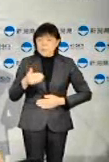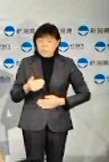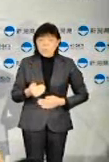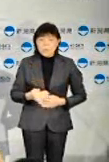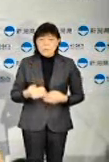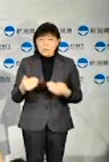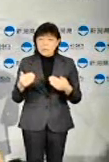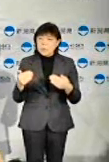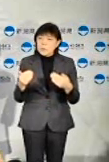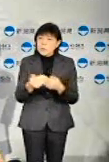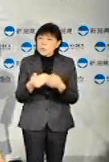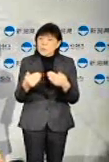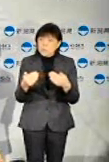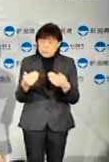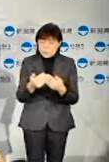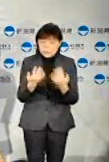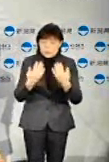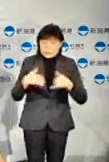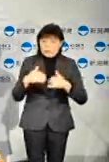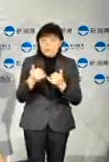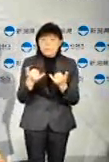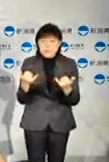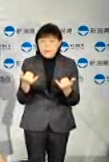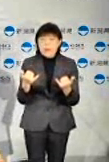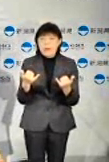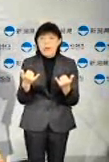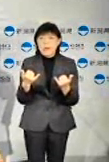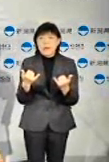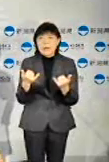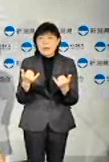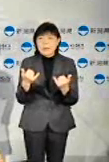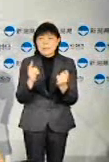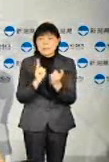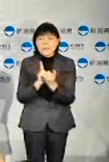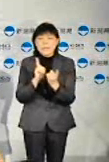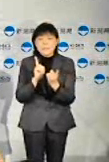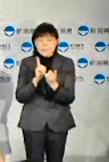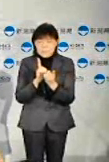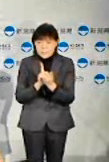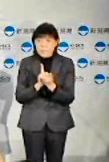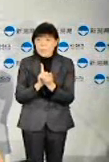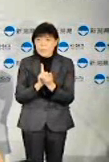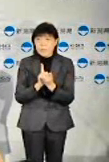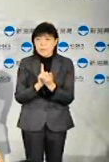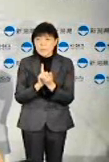をにアプローチするような